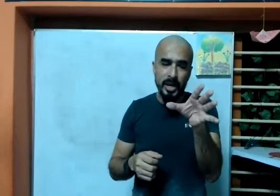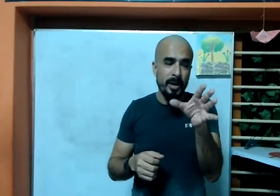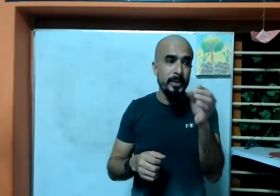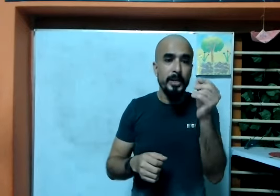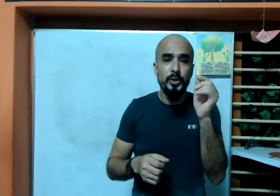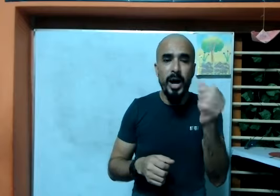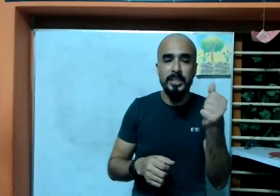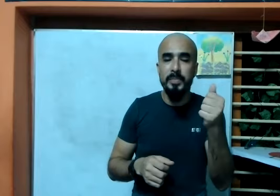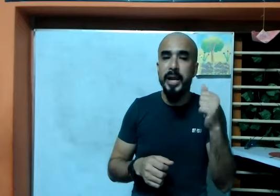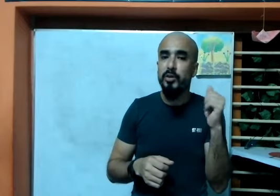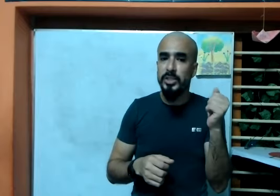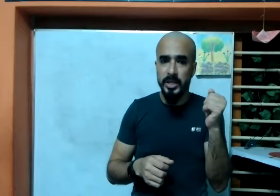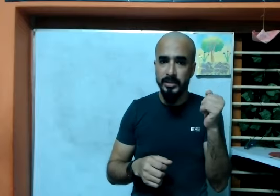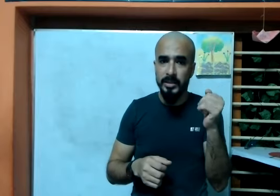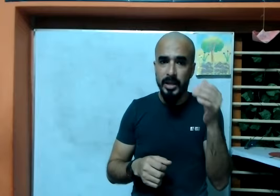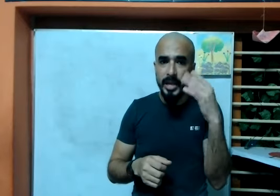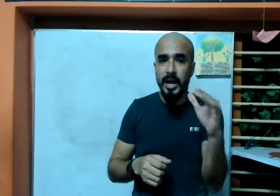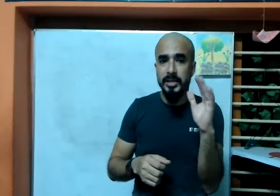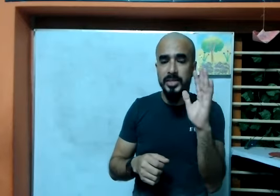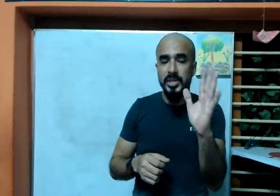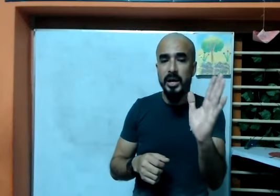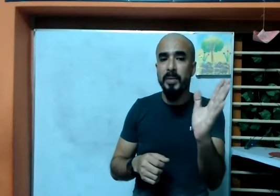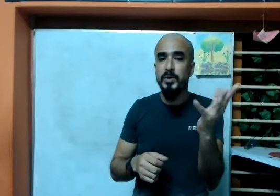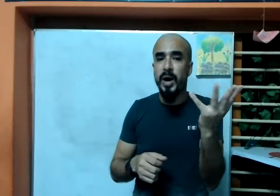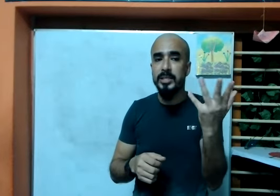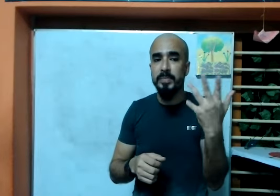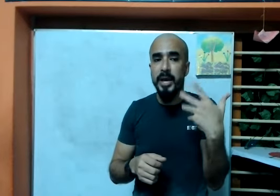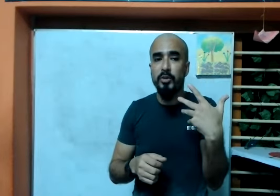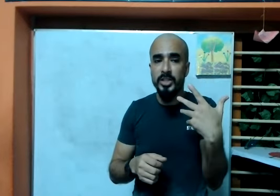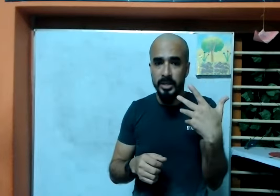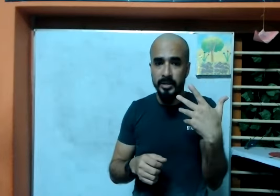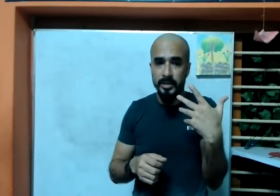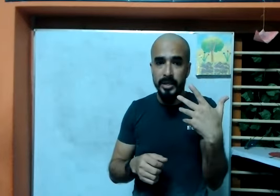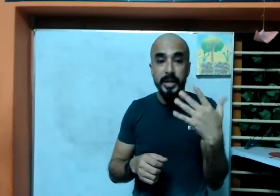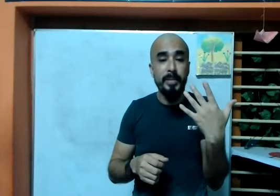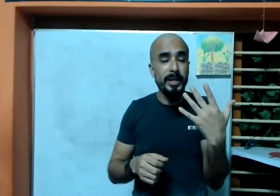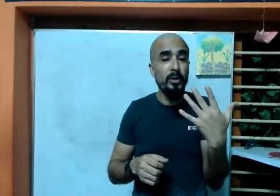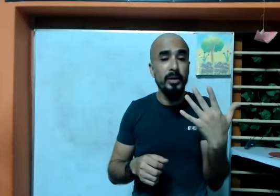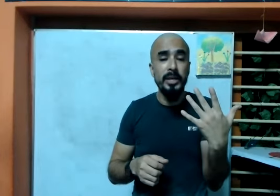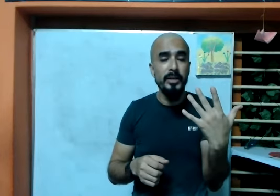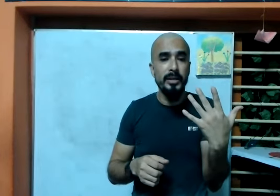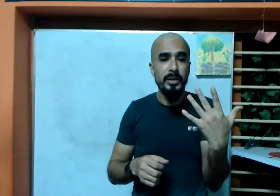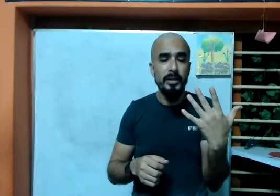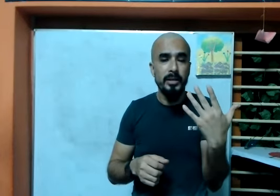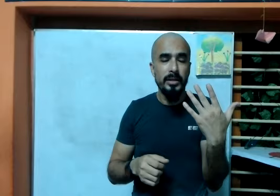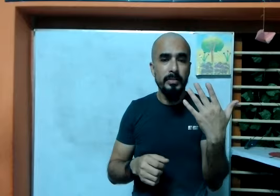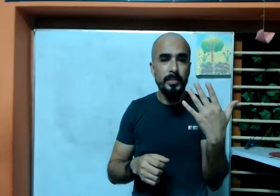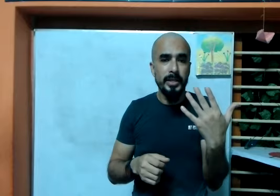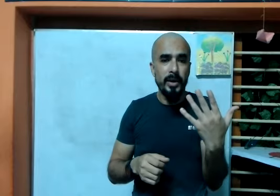আই আস্ট জারাব টু আস্ক মি আ কোয়েশ্চেন আই আস্ট জারাব টু আস্ক মি আ কোয়েশ্চেন এর মানে হলো কি কেউ একটু